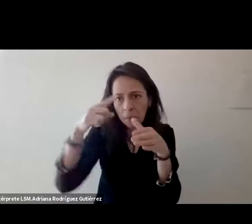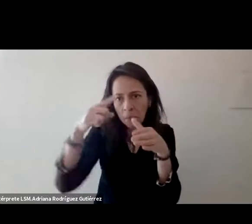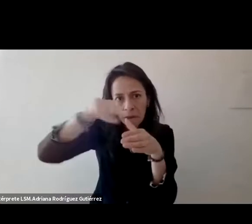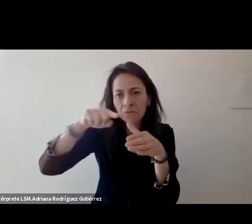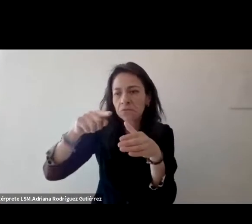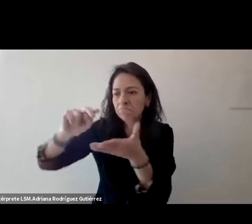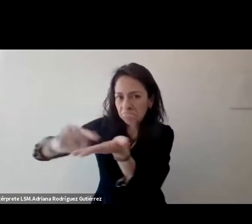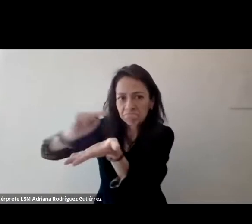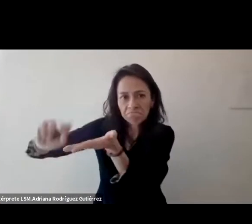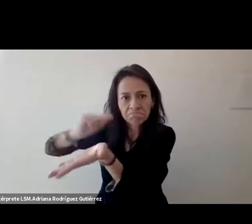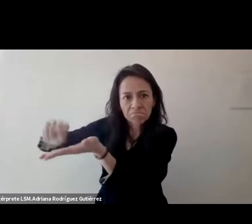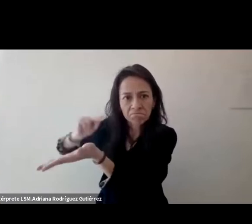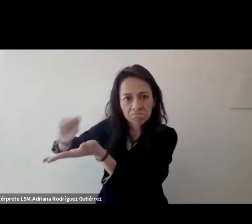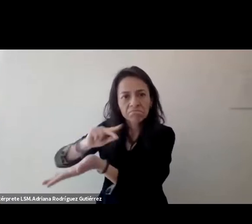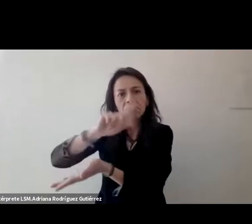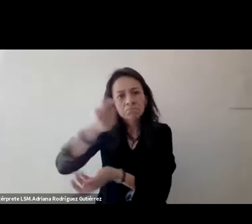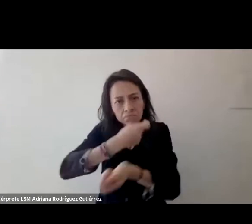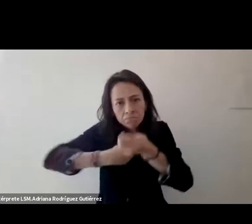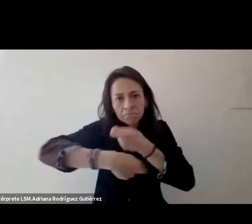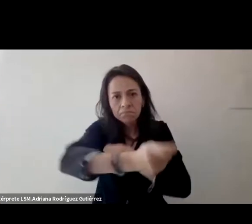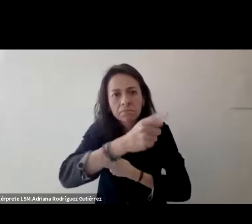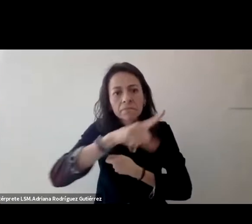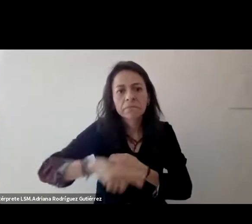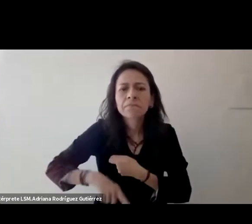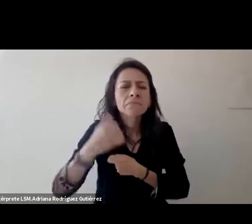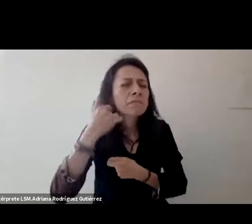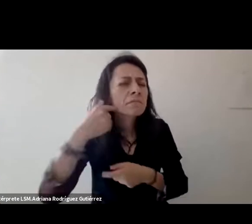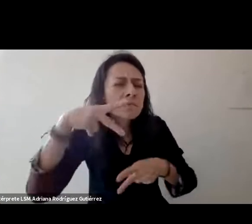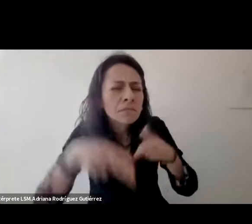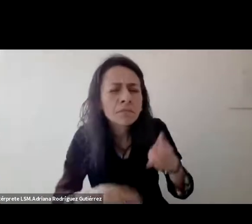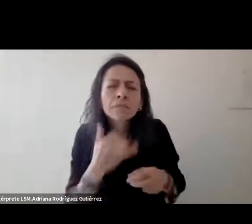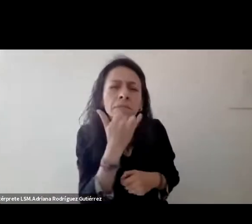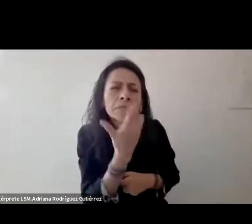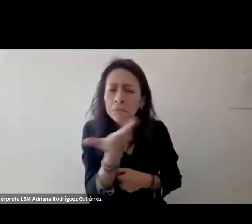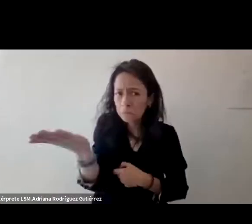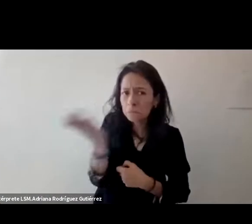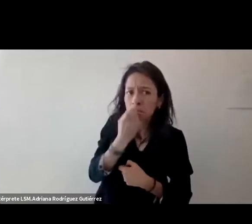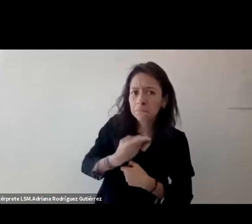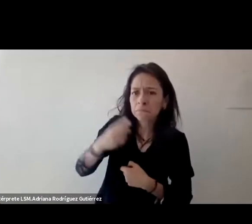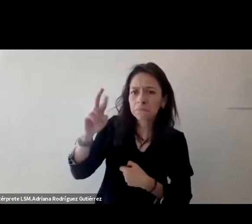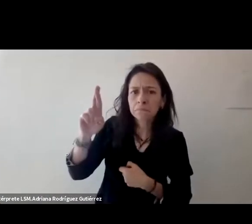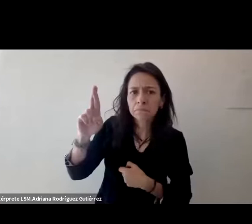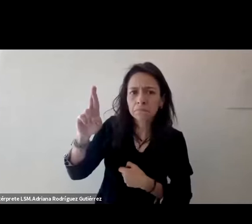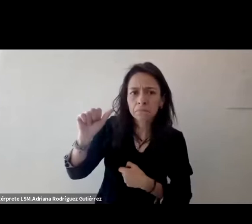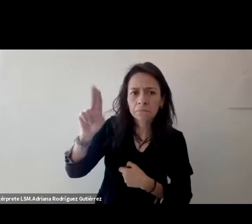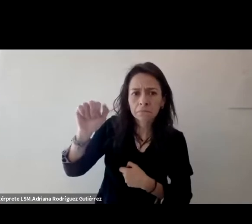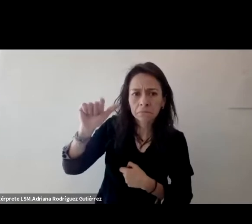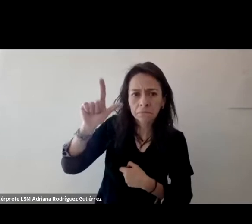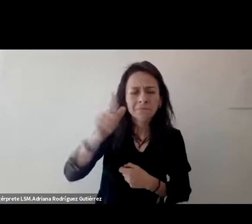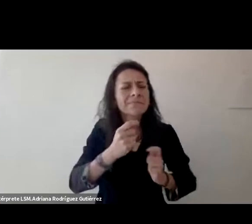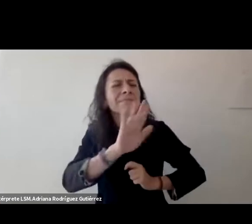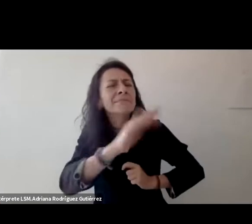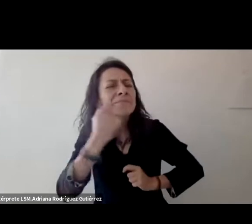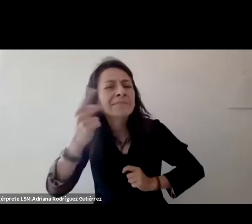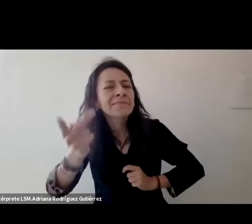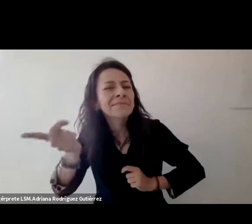Quizá, no sé, Itzia, si nos... Sí, Raúl. Perdón, soy Raúl. Nada más para precisar, en cuanto a lo que te han estado preguntando